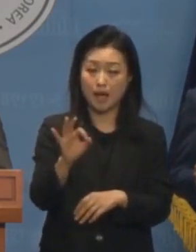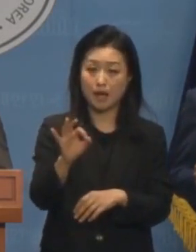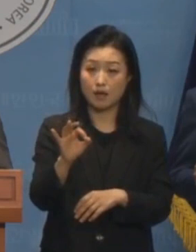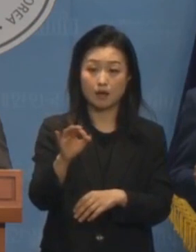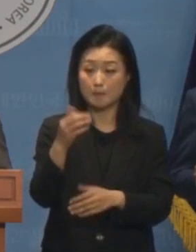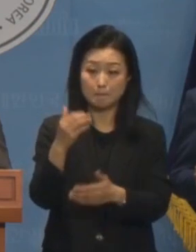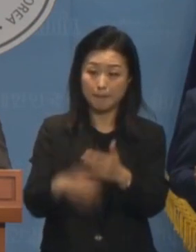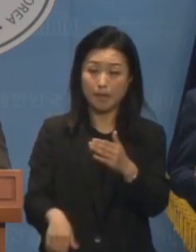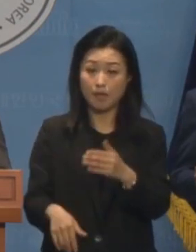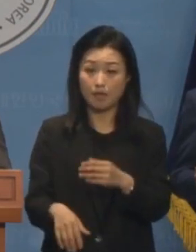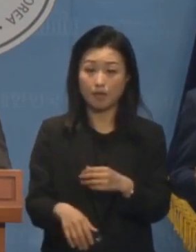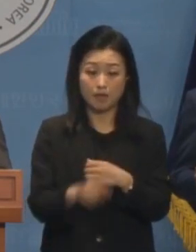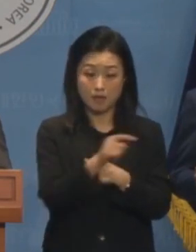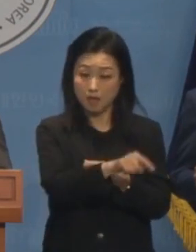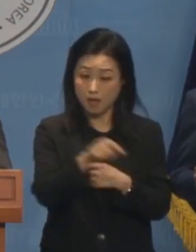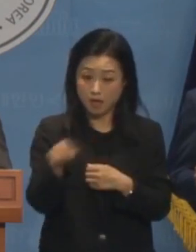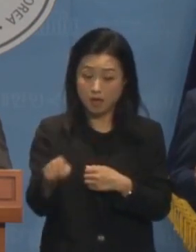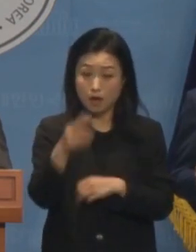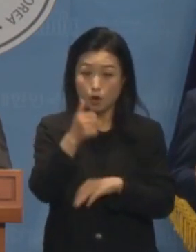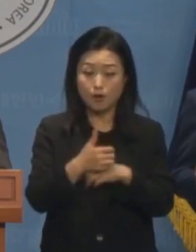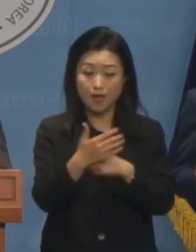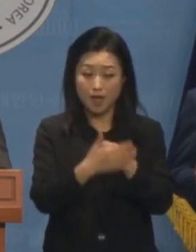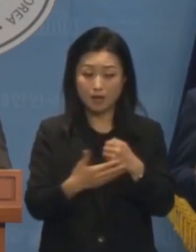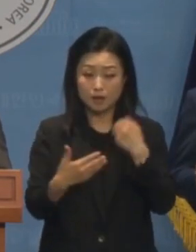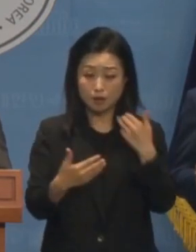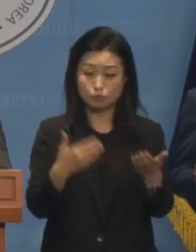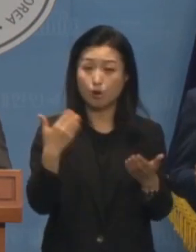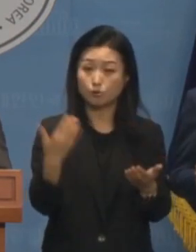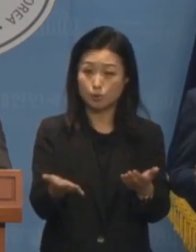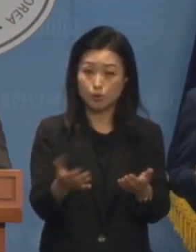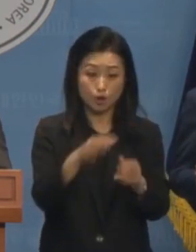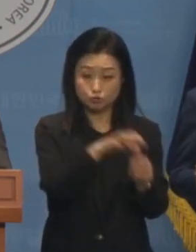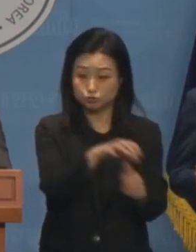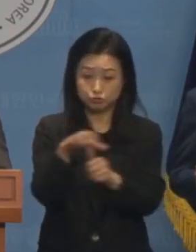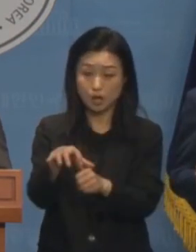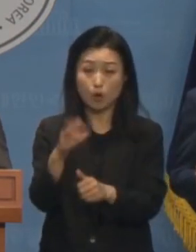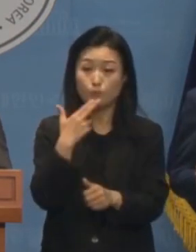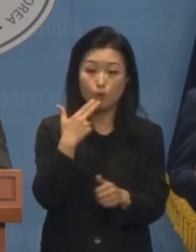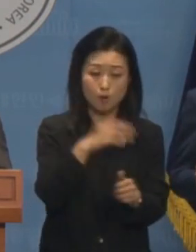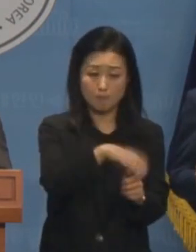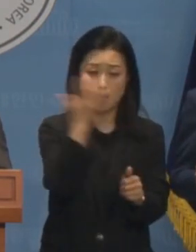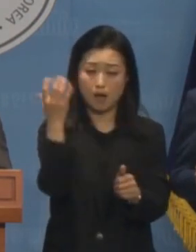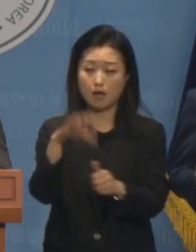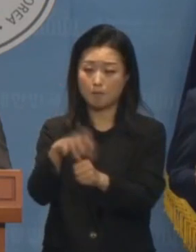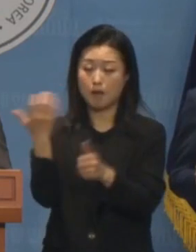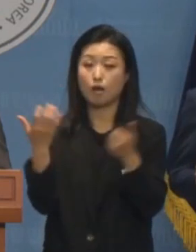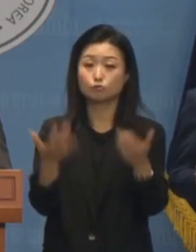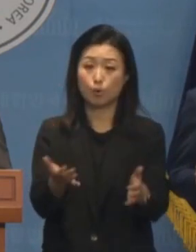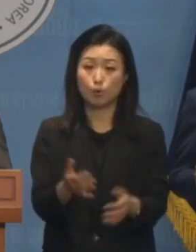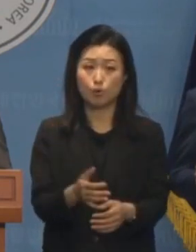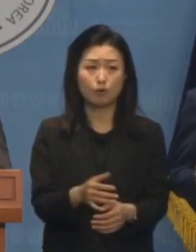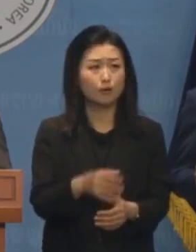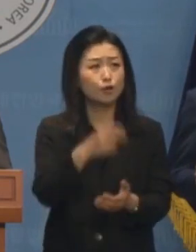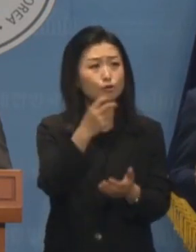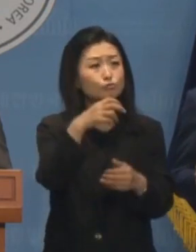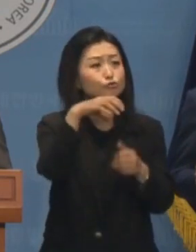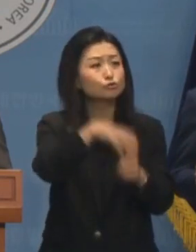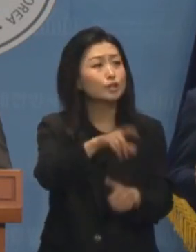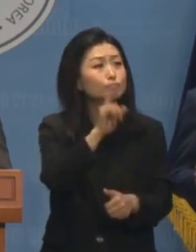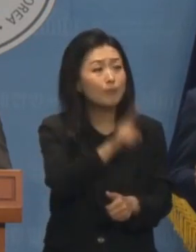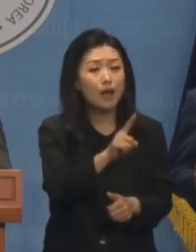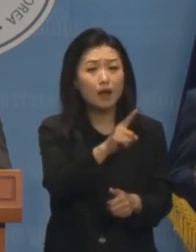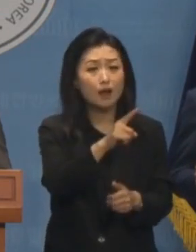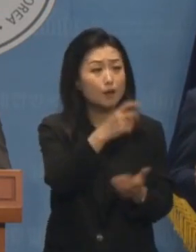아예 시장 지배적 사업자에서 빠져버립니다. 시장 1위 기업들은 죄다 빼고 무슨 규제를 한다는